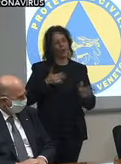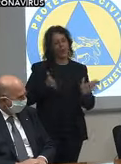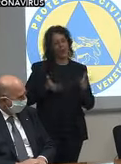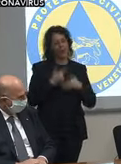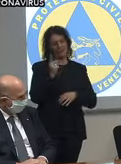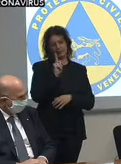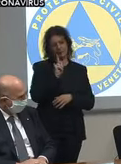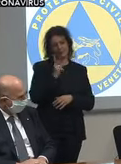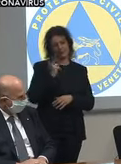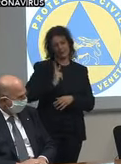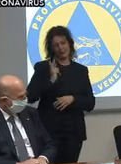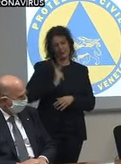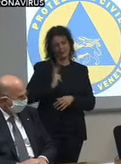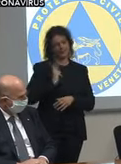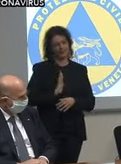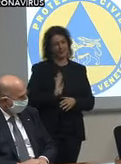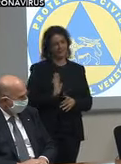lavoro,